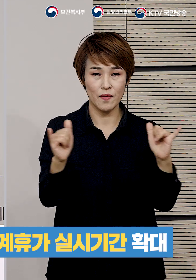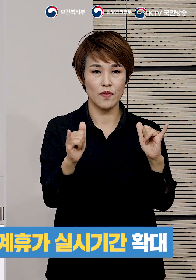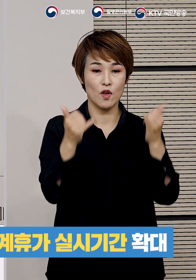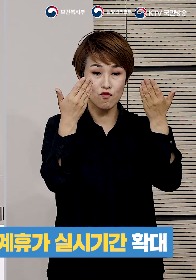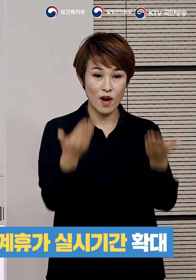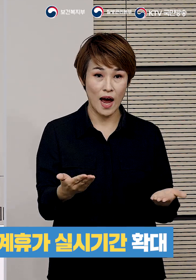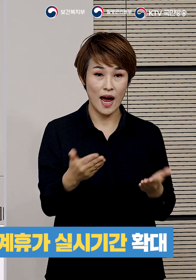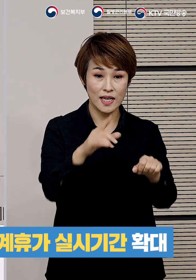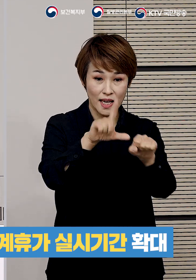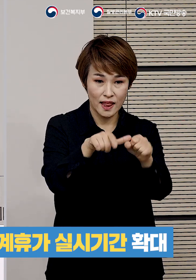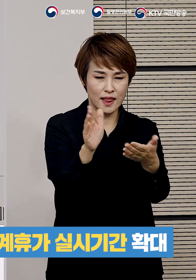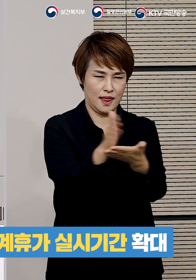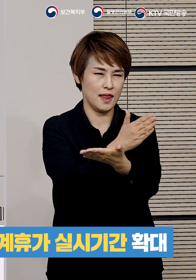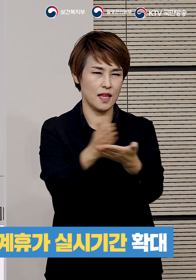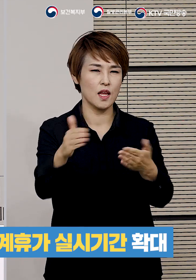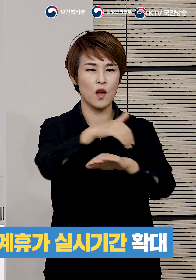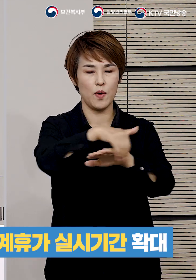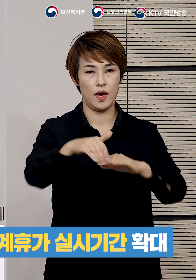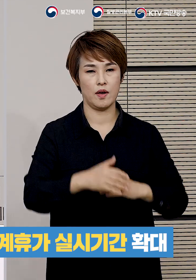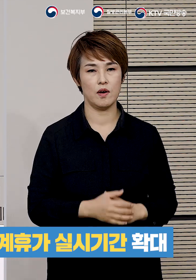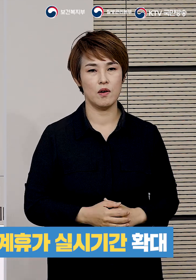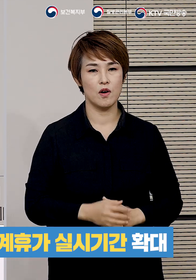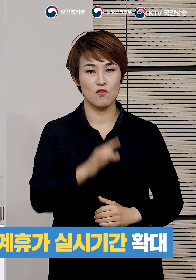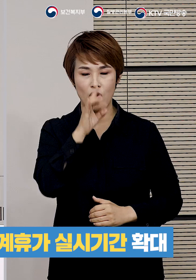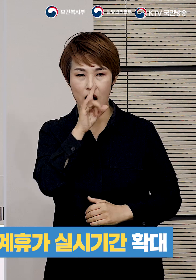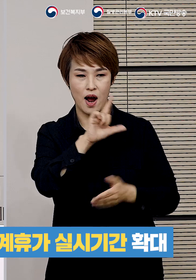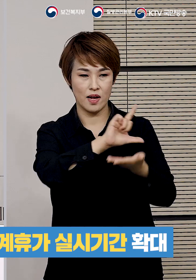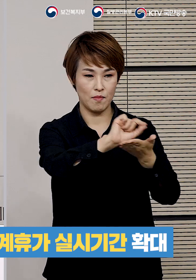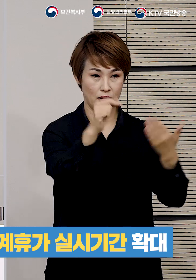휴가를 분산하는 계획을 마련하였습니다.